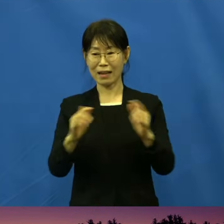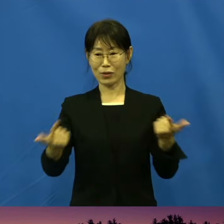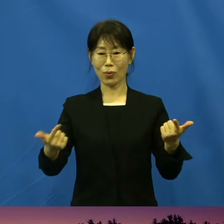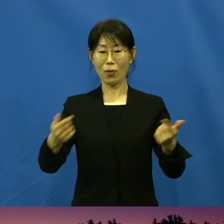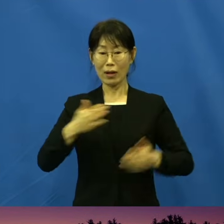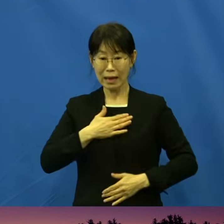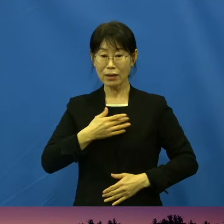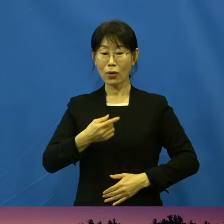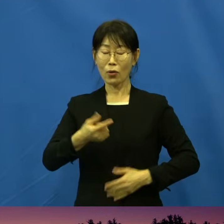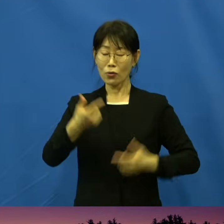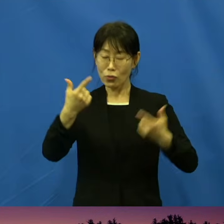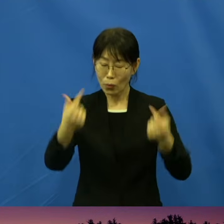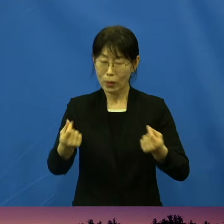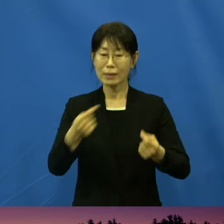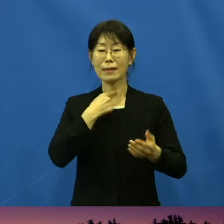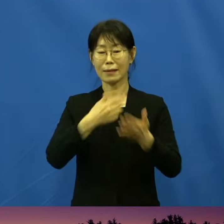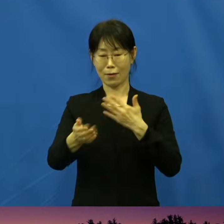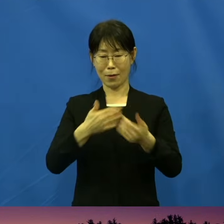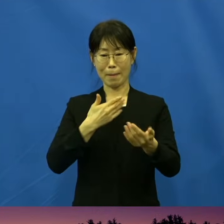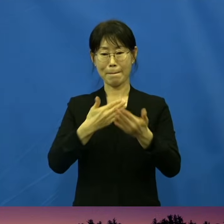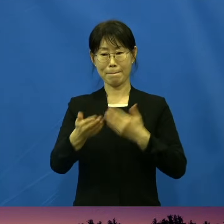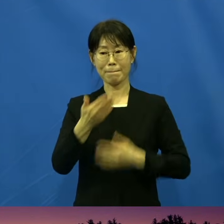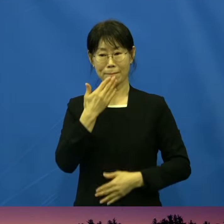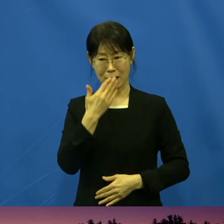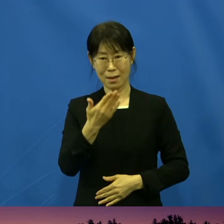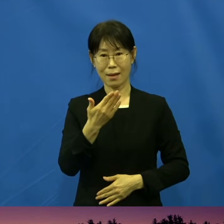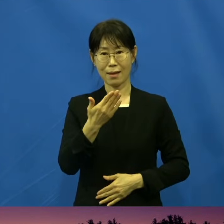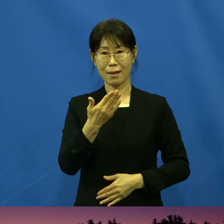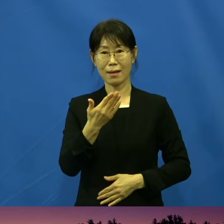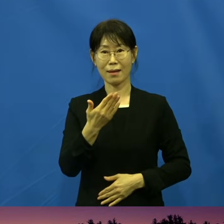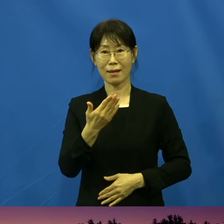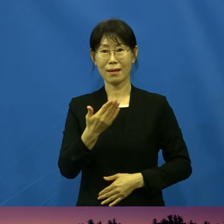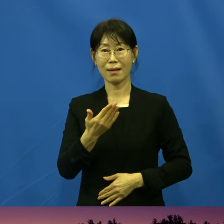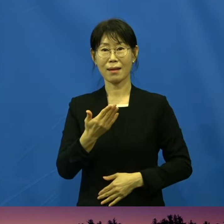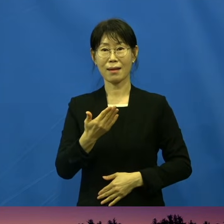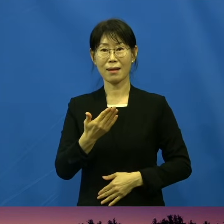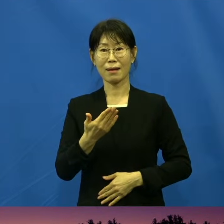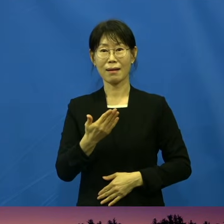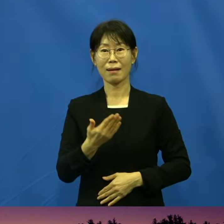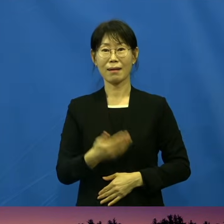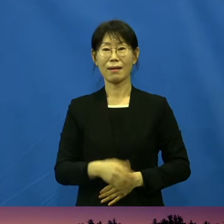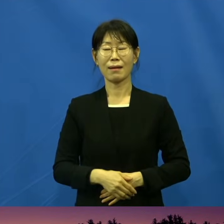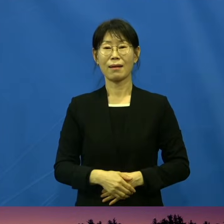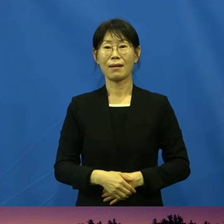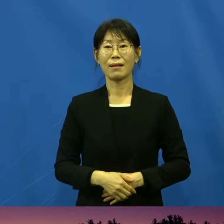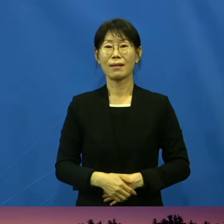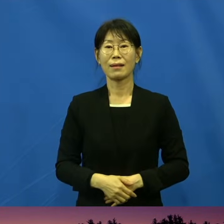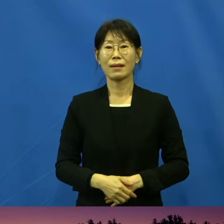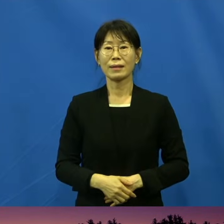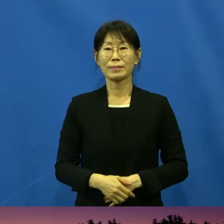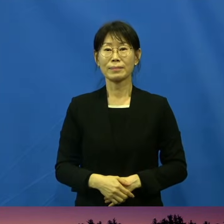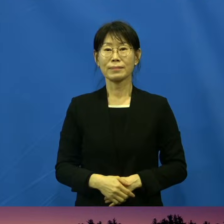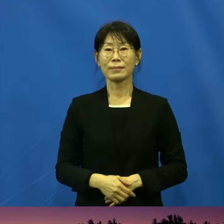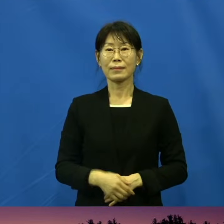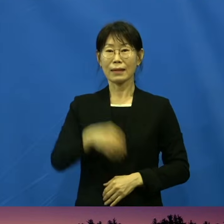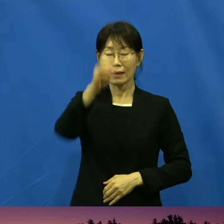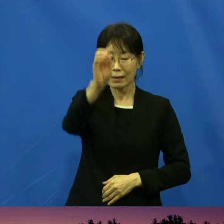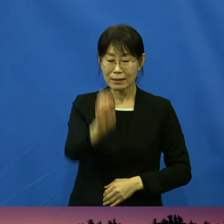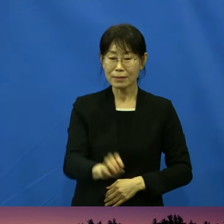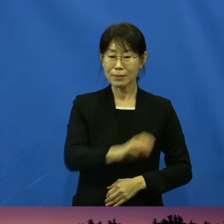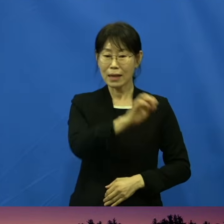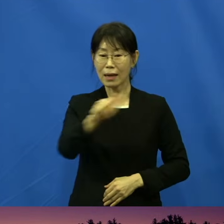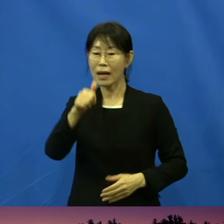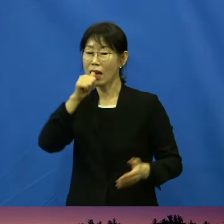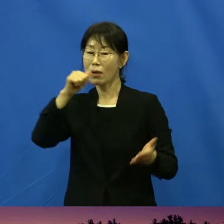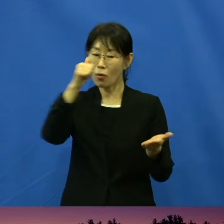추상적이지 않습니다. 그런데 이 경험은 아주 신비로운 신적인 경험을 하는 것입니다. 그리고 이 경험이 우리의